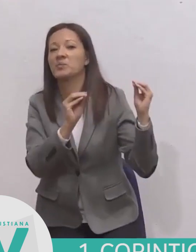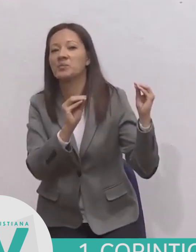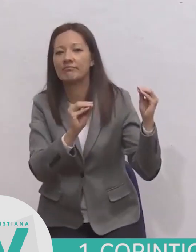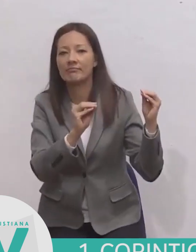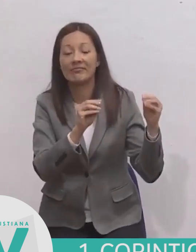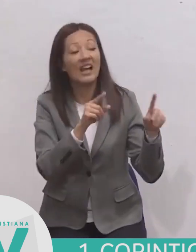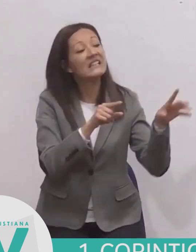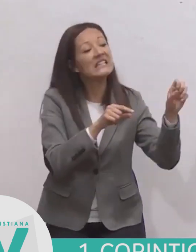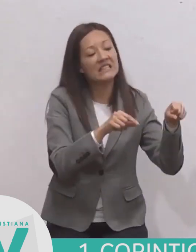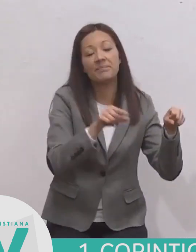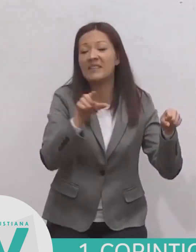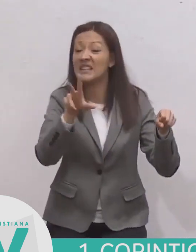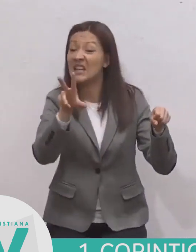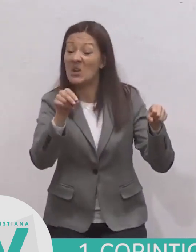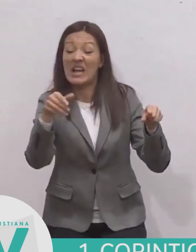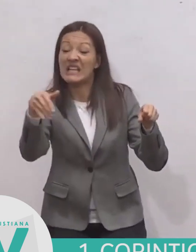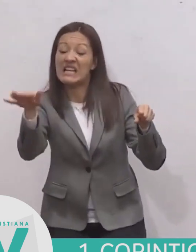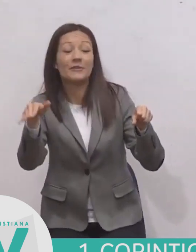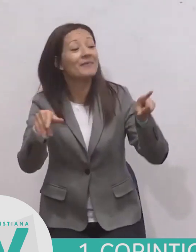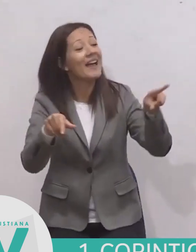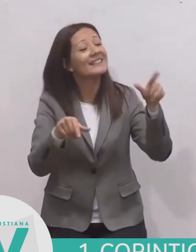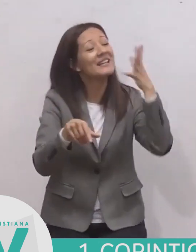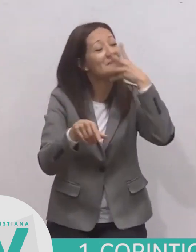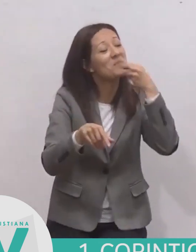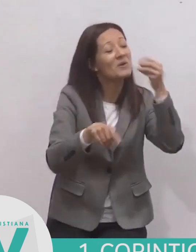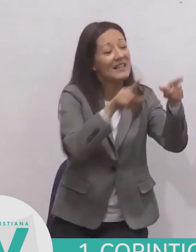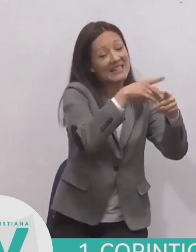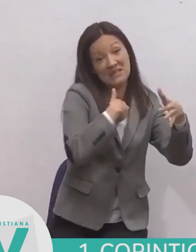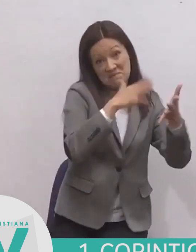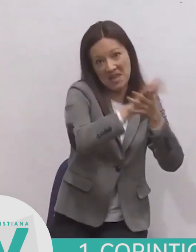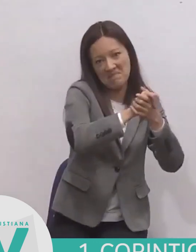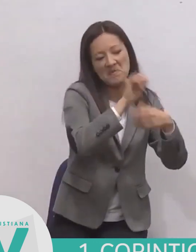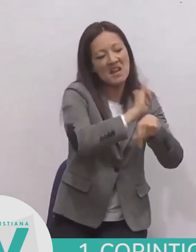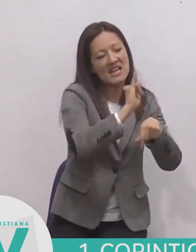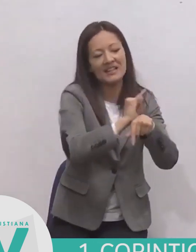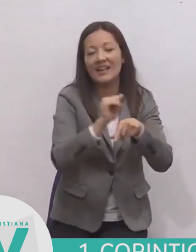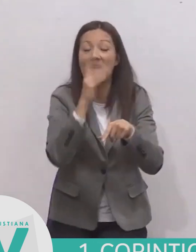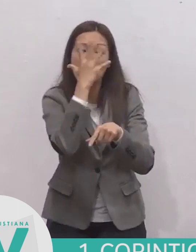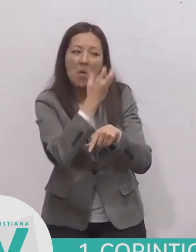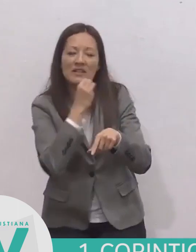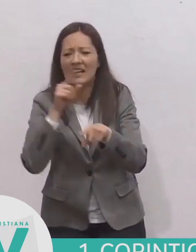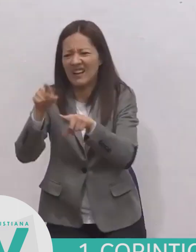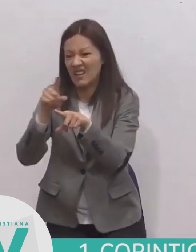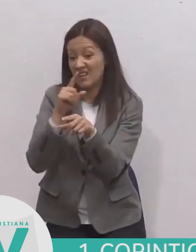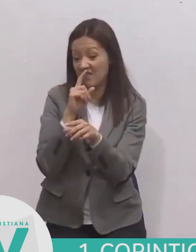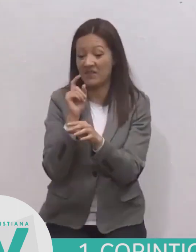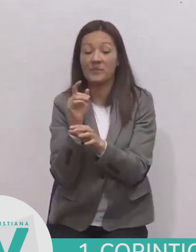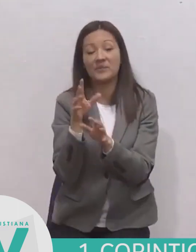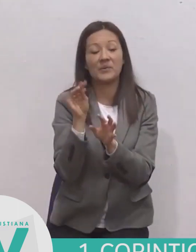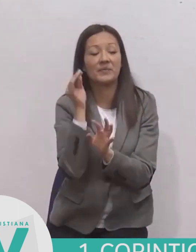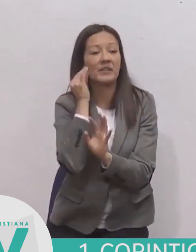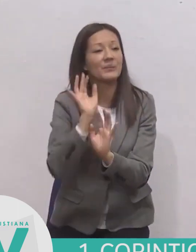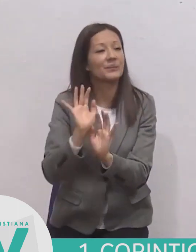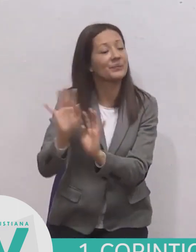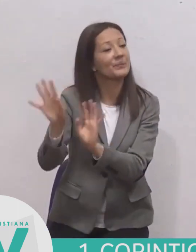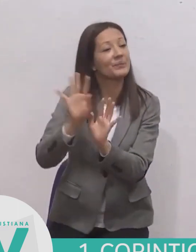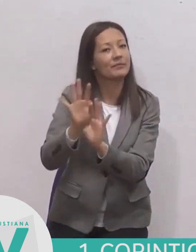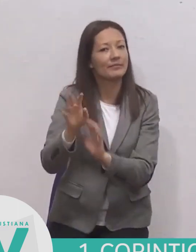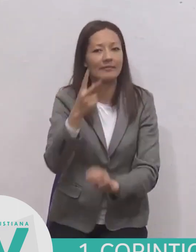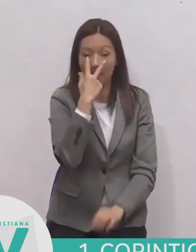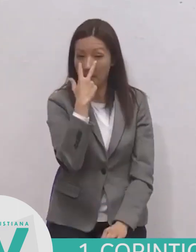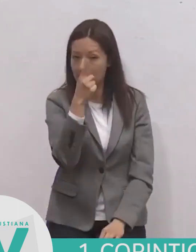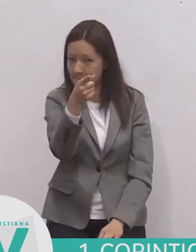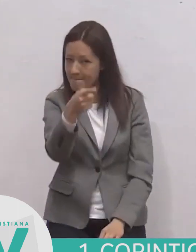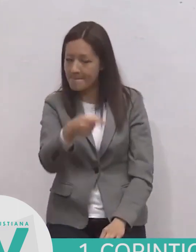este sí y este no, este huele feo y este huele rico. Yo saludo solamente a las bonitas y a las feas no las saludo.